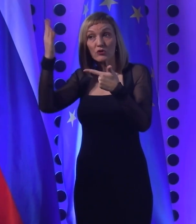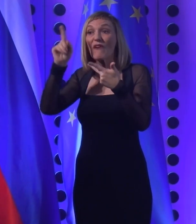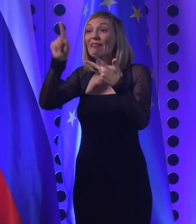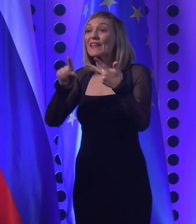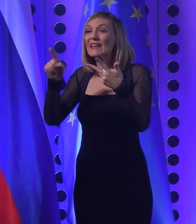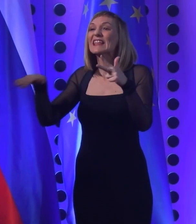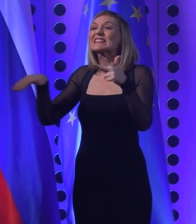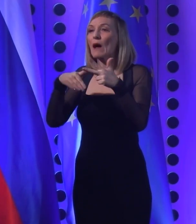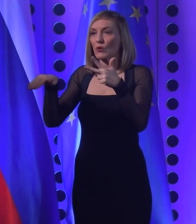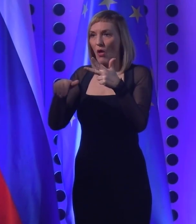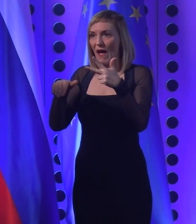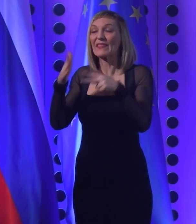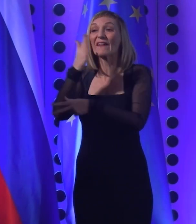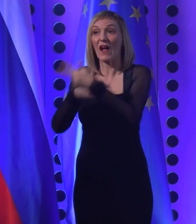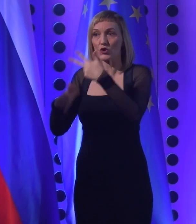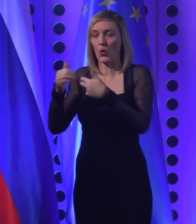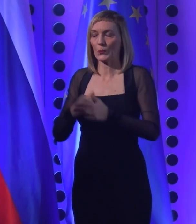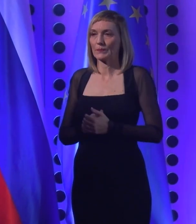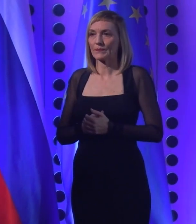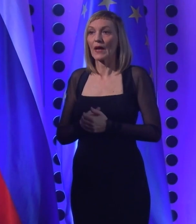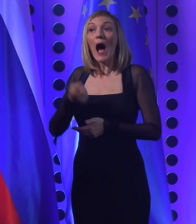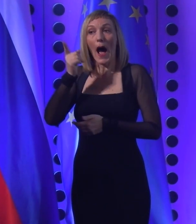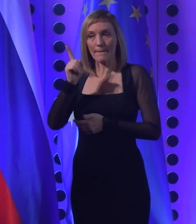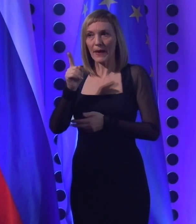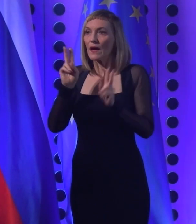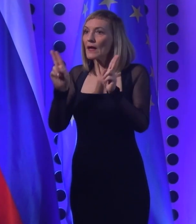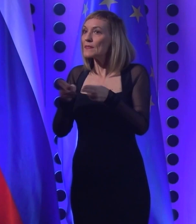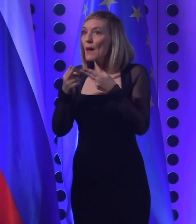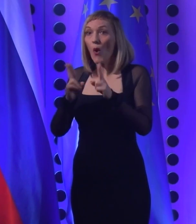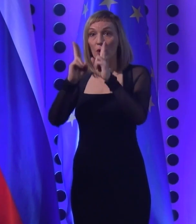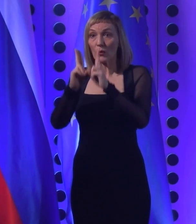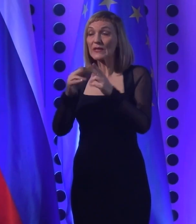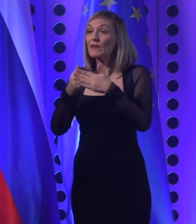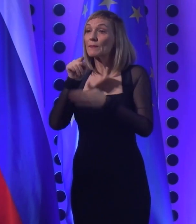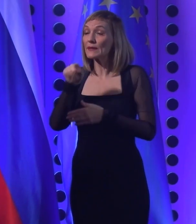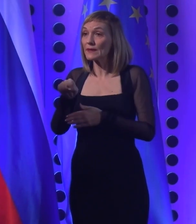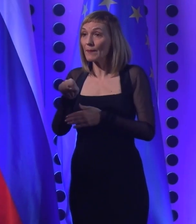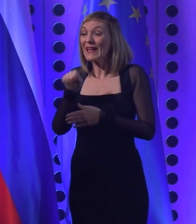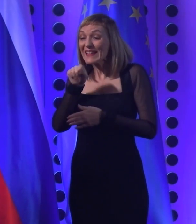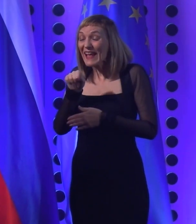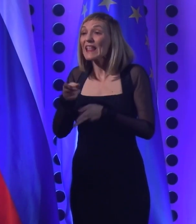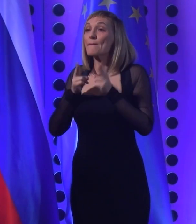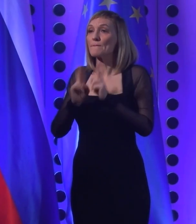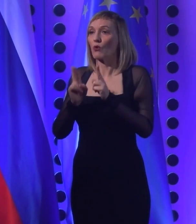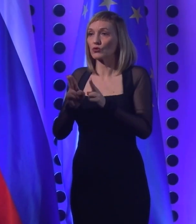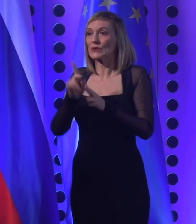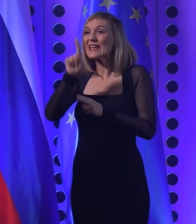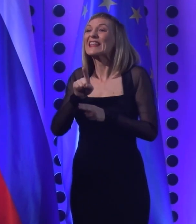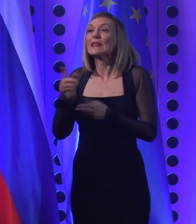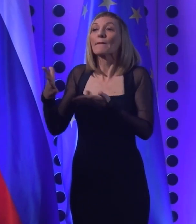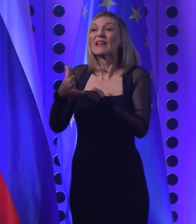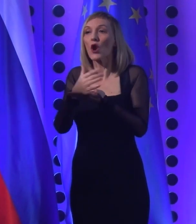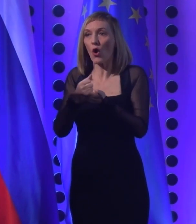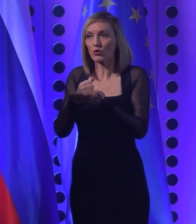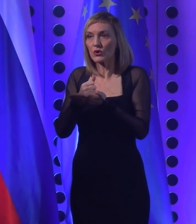in zaposlovanja. Vendar se ne moremo ustaviti pri tem, da te možnosti in